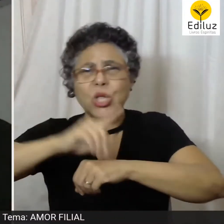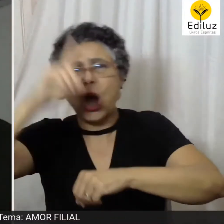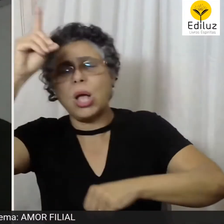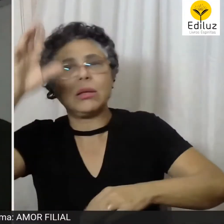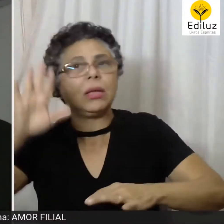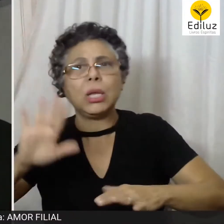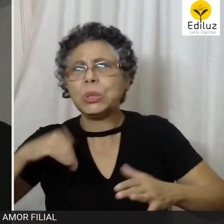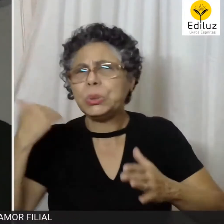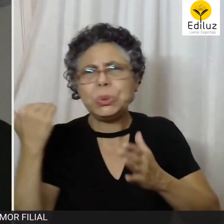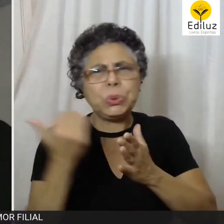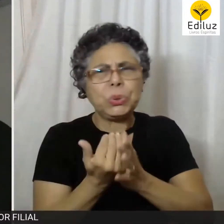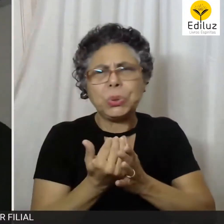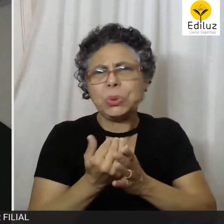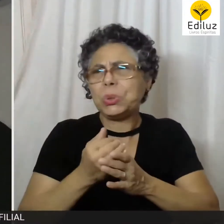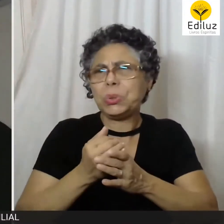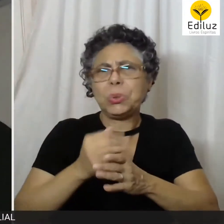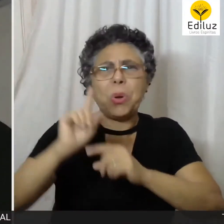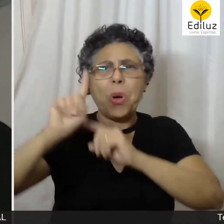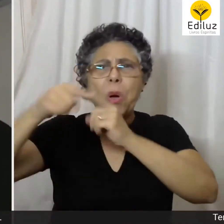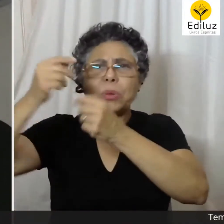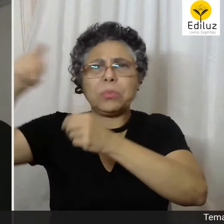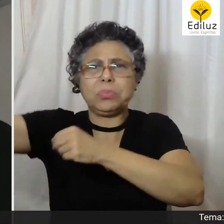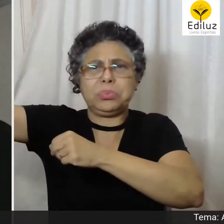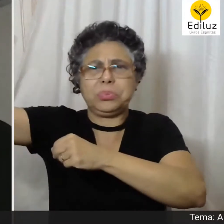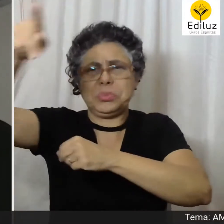tudo isso no país tal.